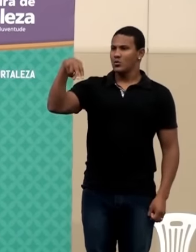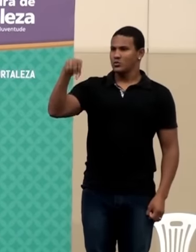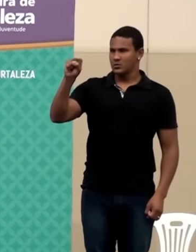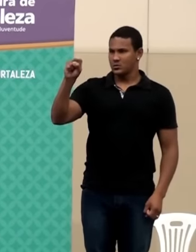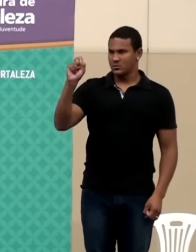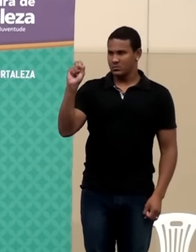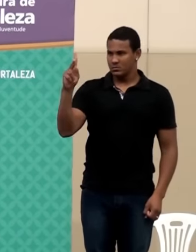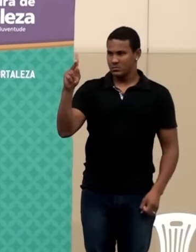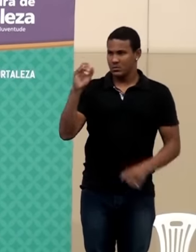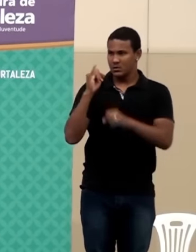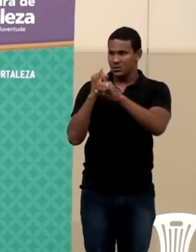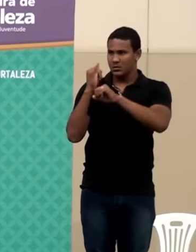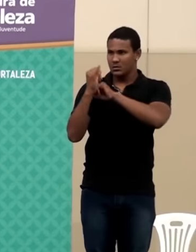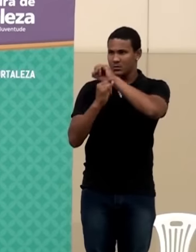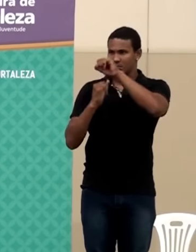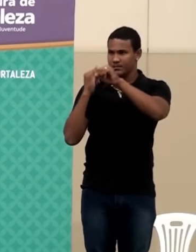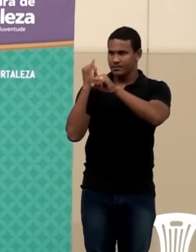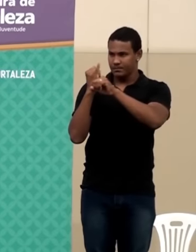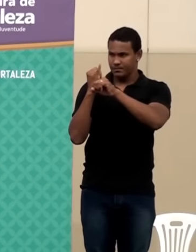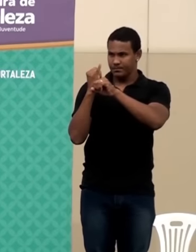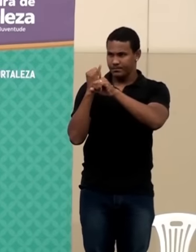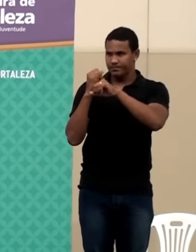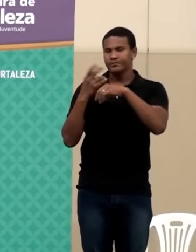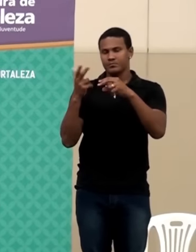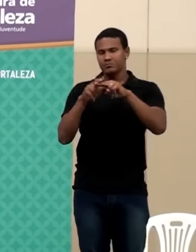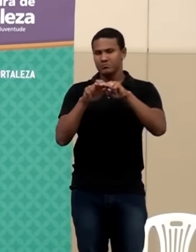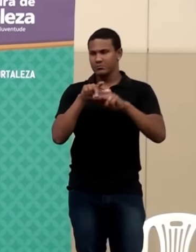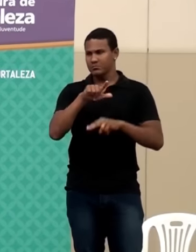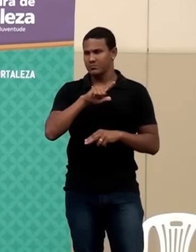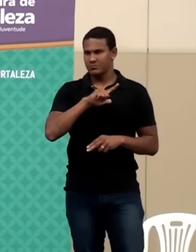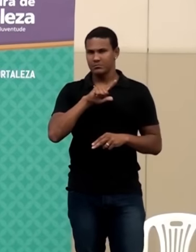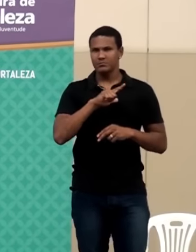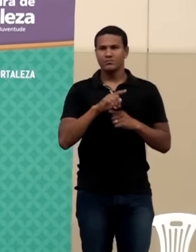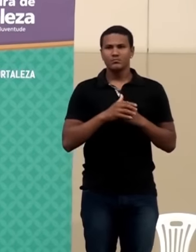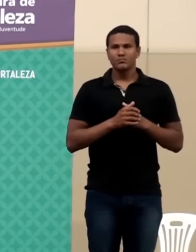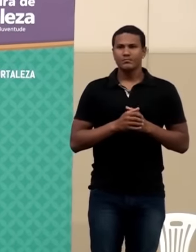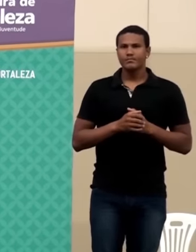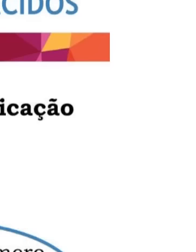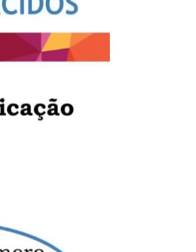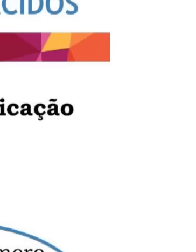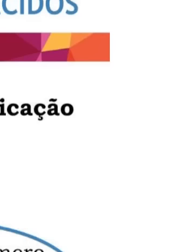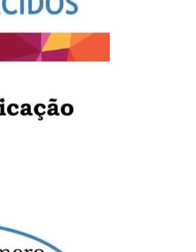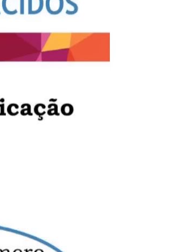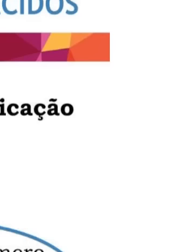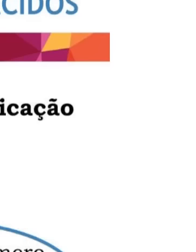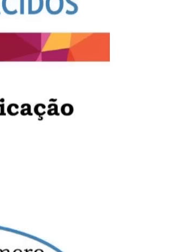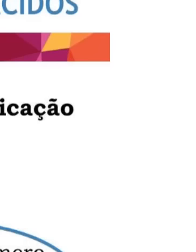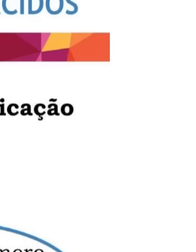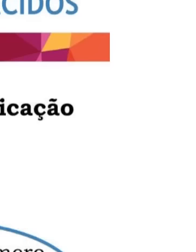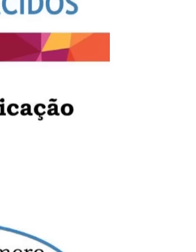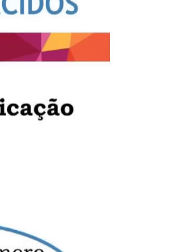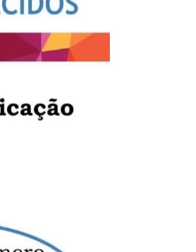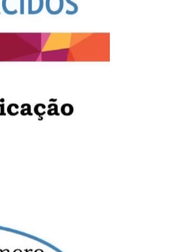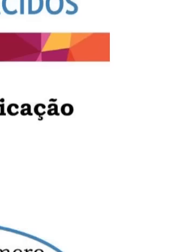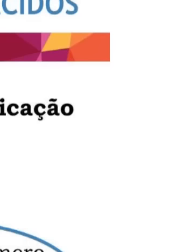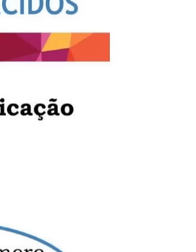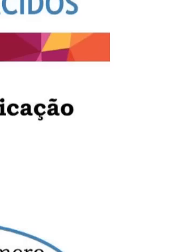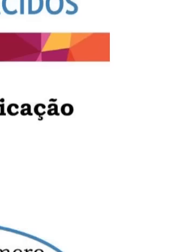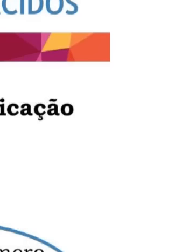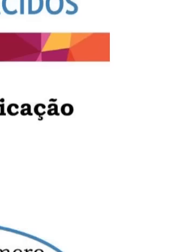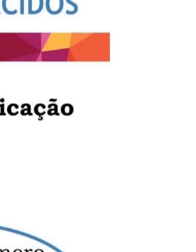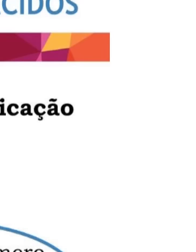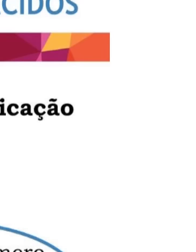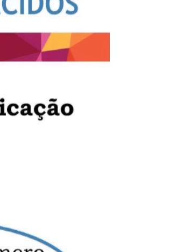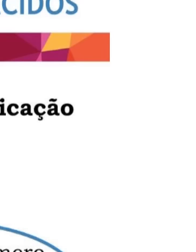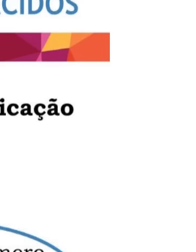ácido for ionizar, a gente vai ter uma classificação para os ácidos. Aí como é que vai ser? Monoácido, esse prefixo mono é